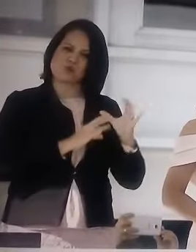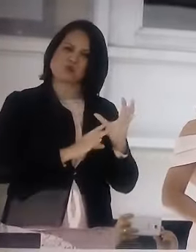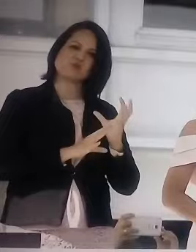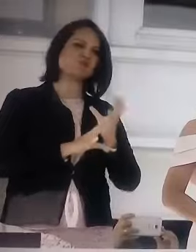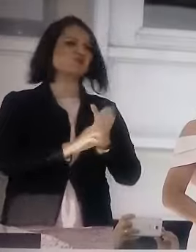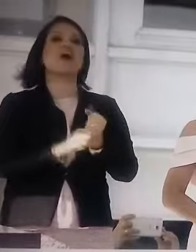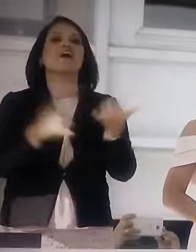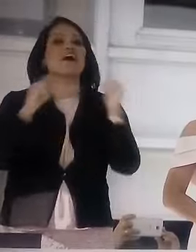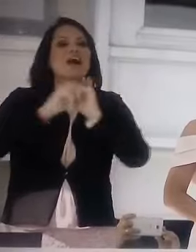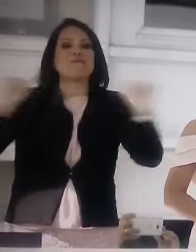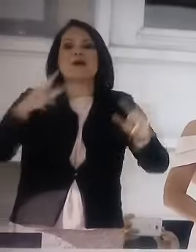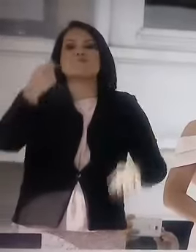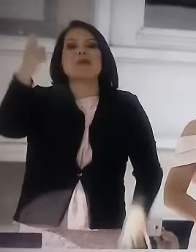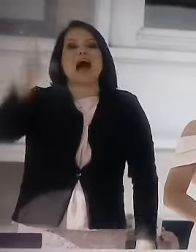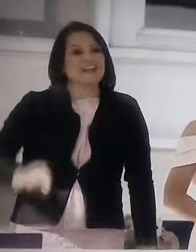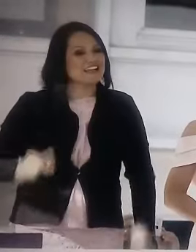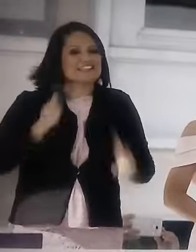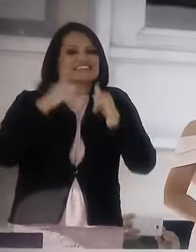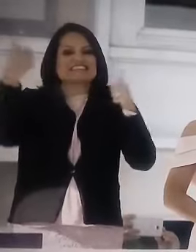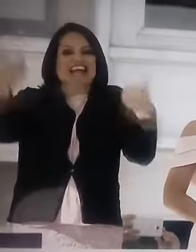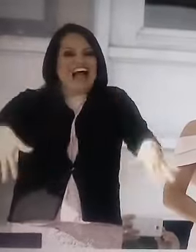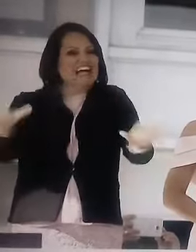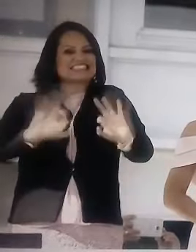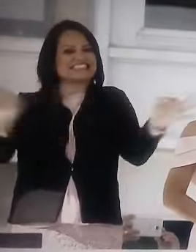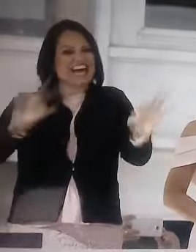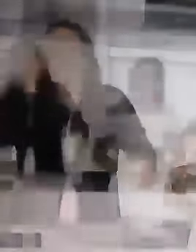campanha mais barata da história.